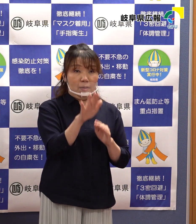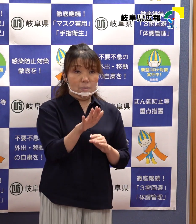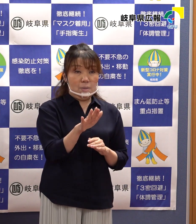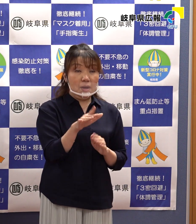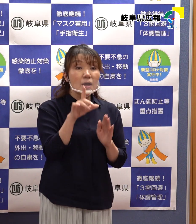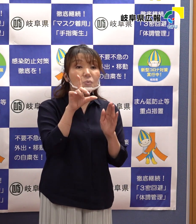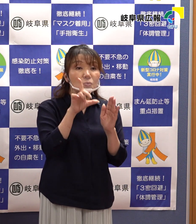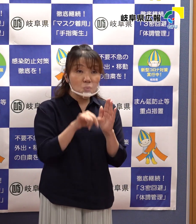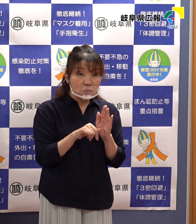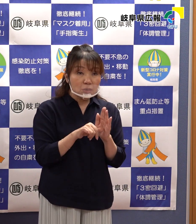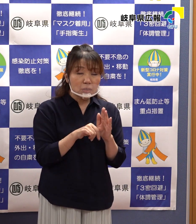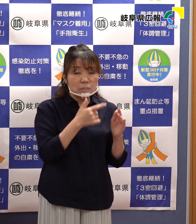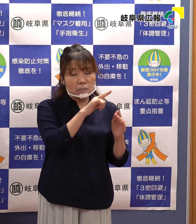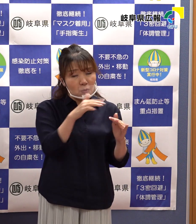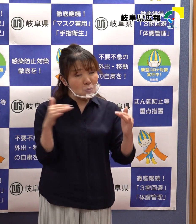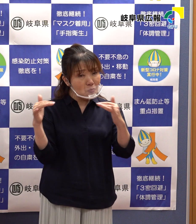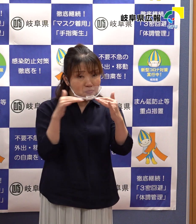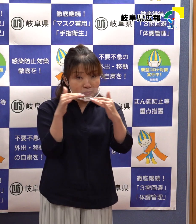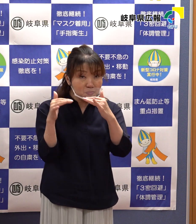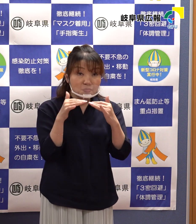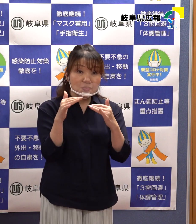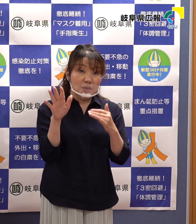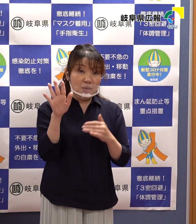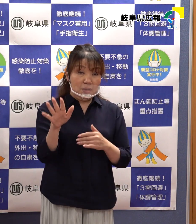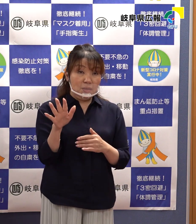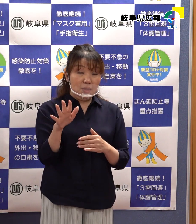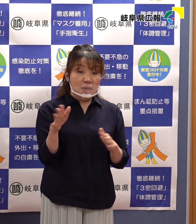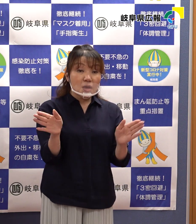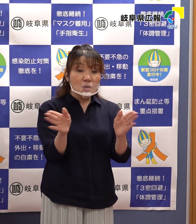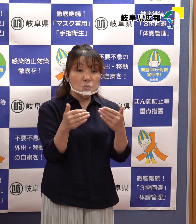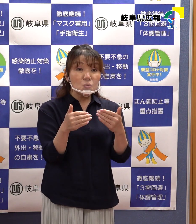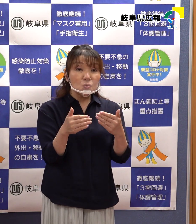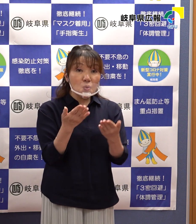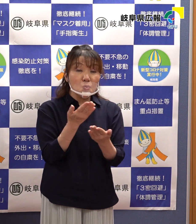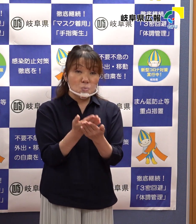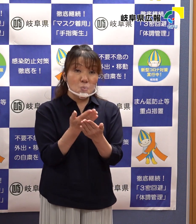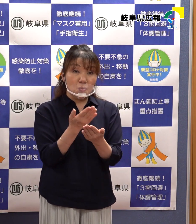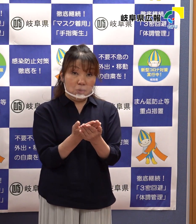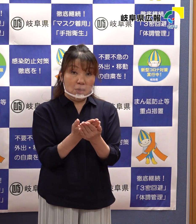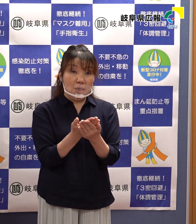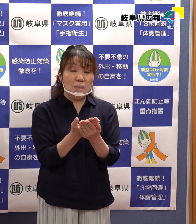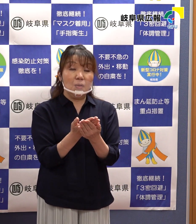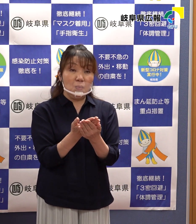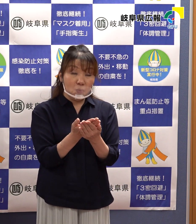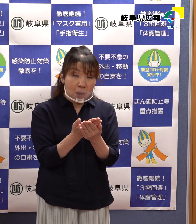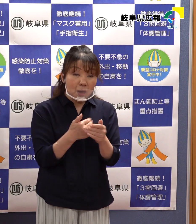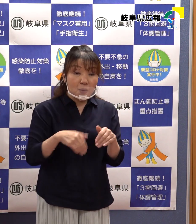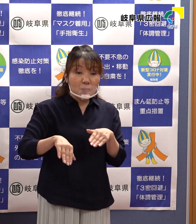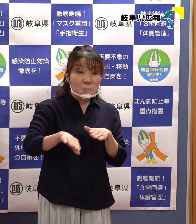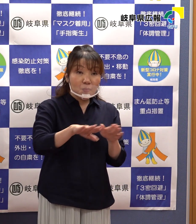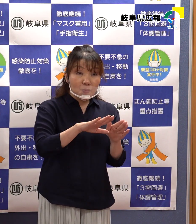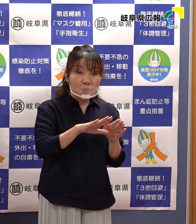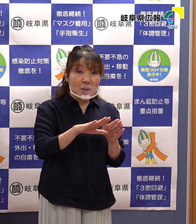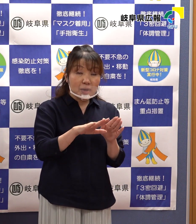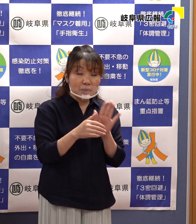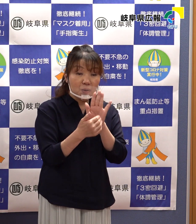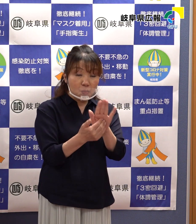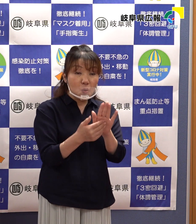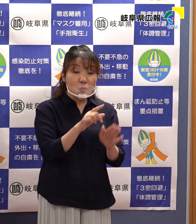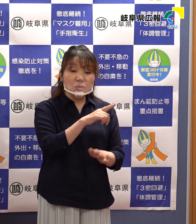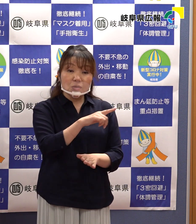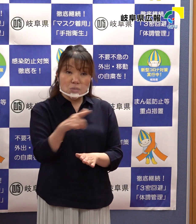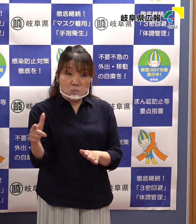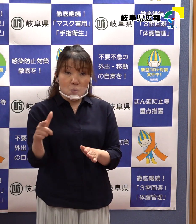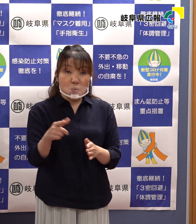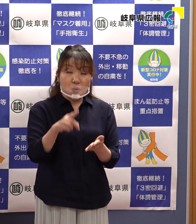で、あの中でいろいろ議論があって、休業要請はまん延防止等重点措置区域に指定された